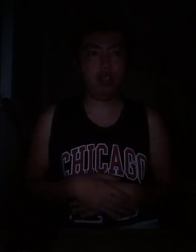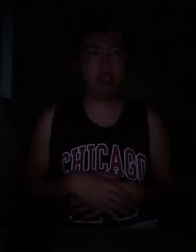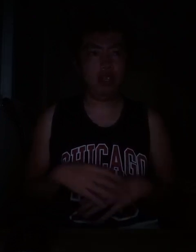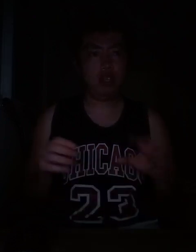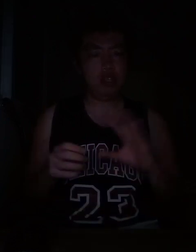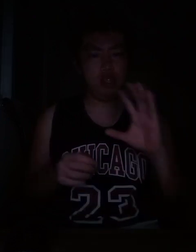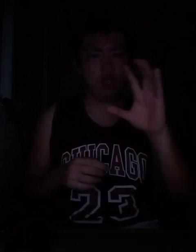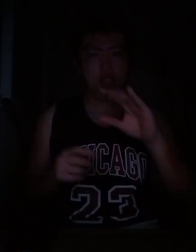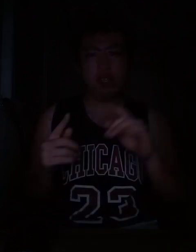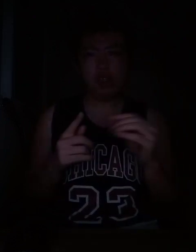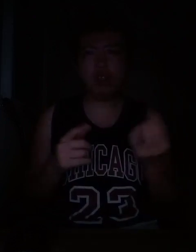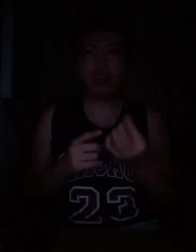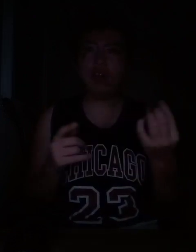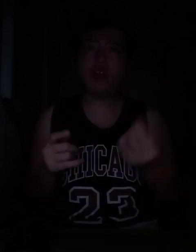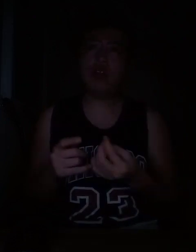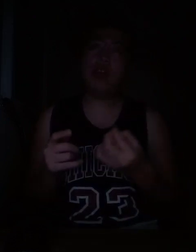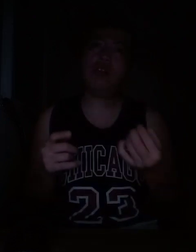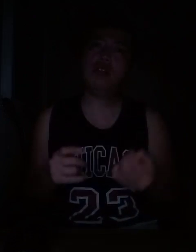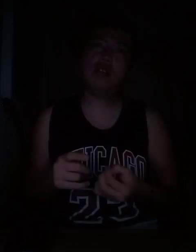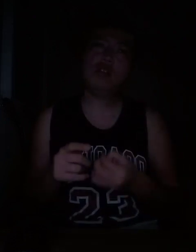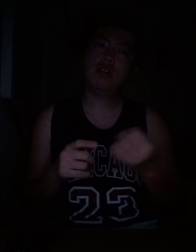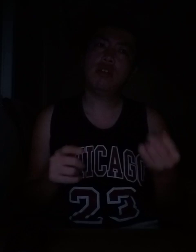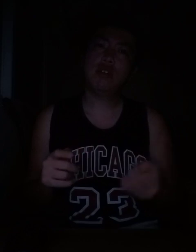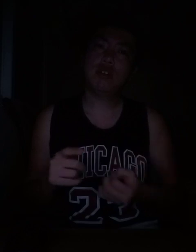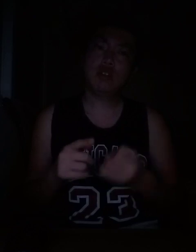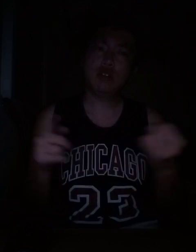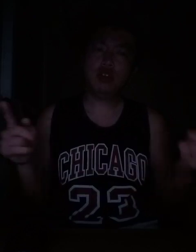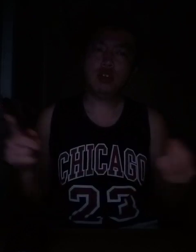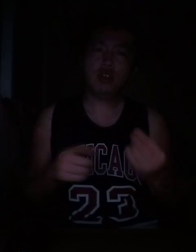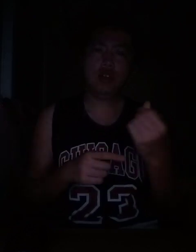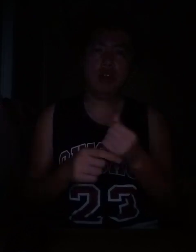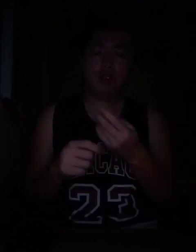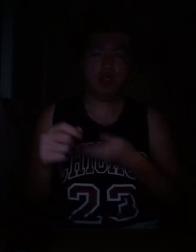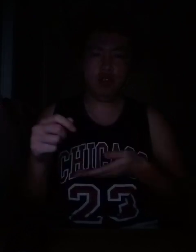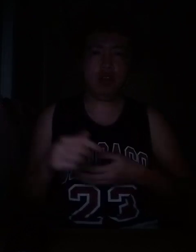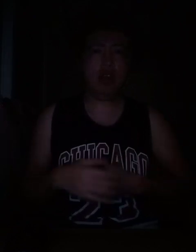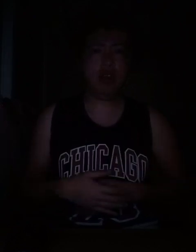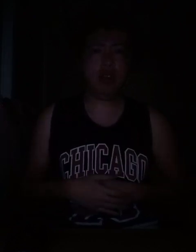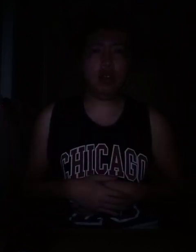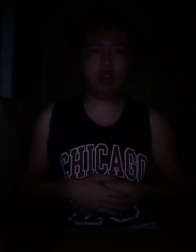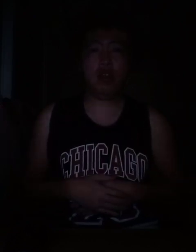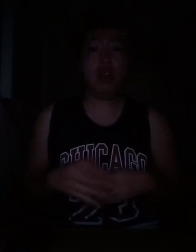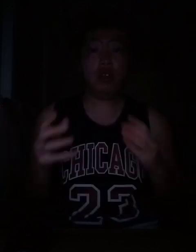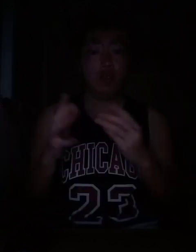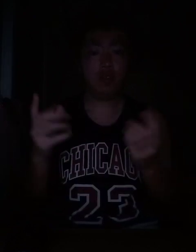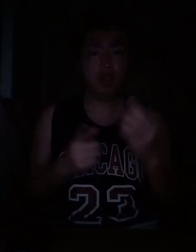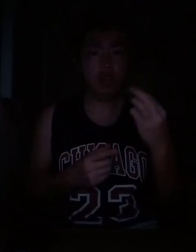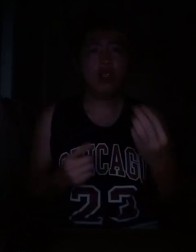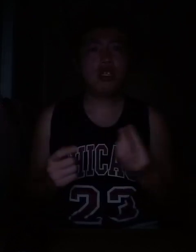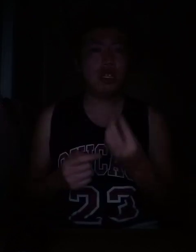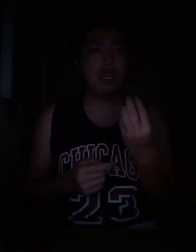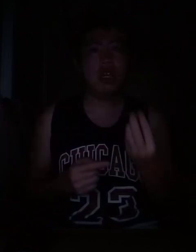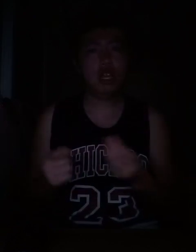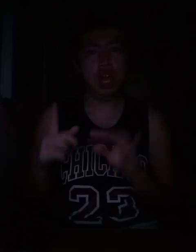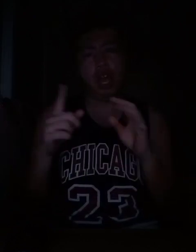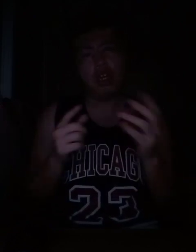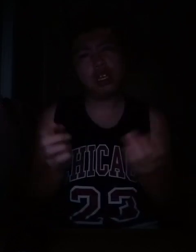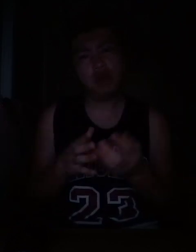태풍 카눈이 북상하면서 양식장 피해도 우려돼 주의가 필요합니다. 국립수산과학원은 양식장이 피해를 입지